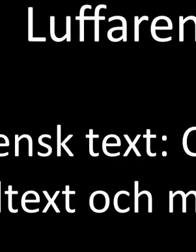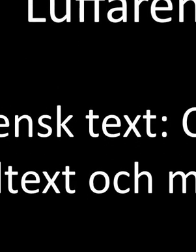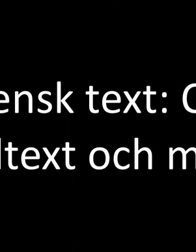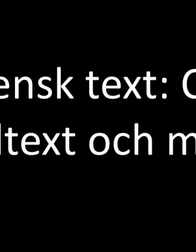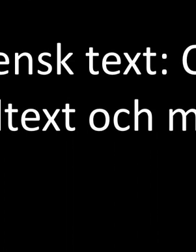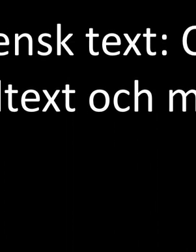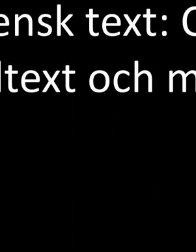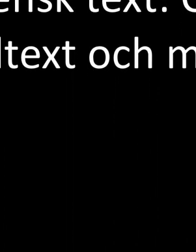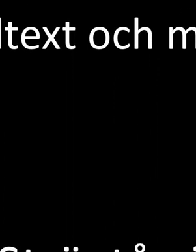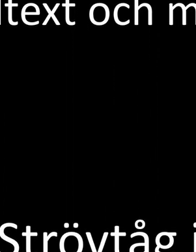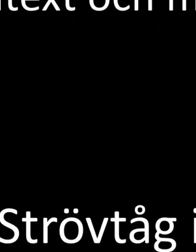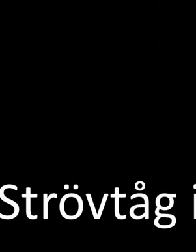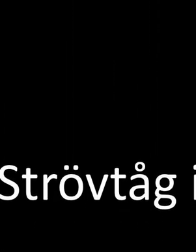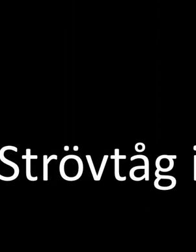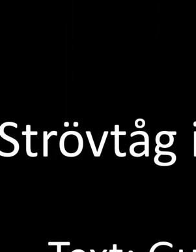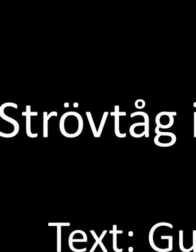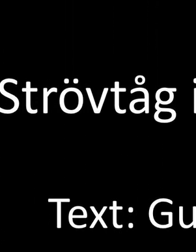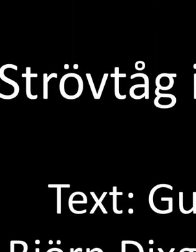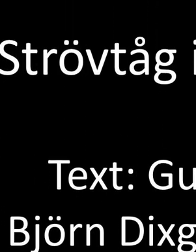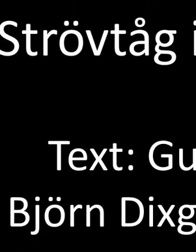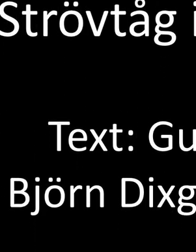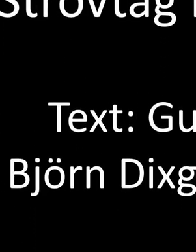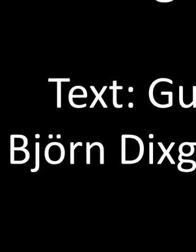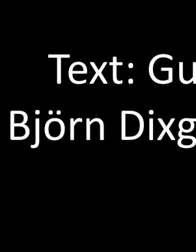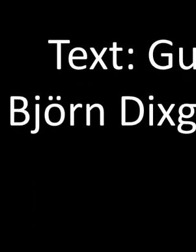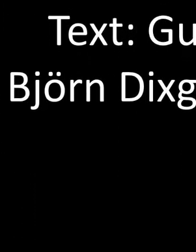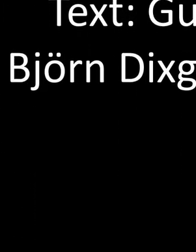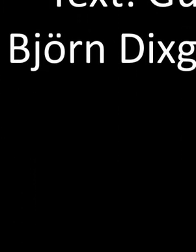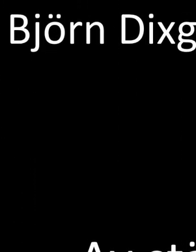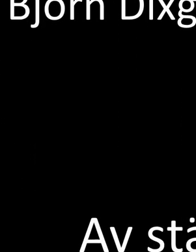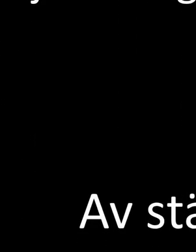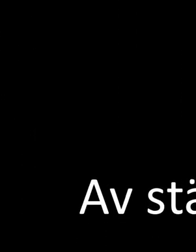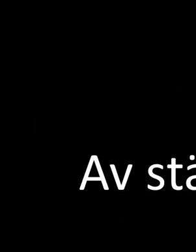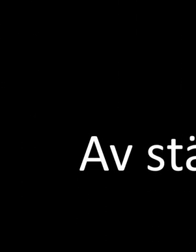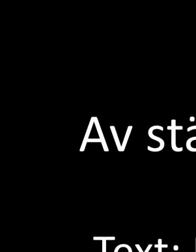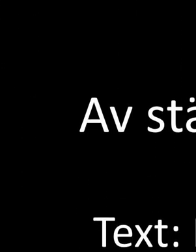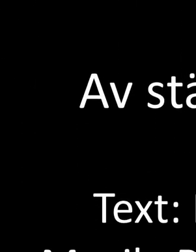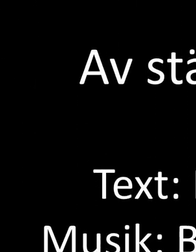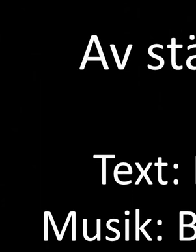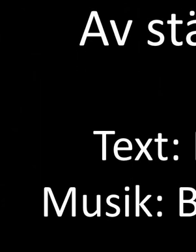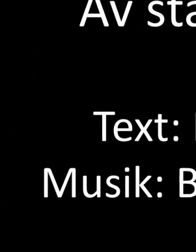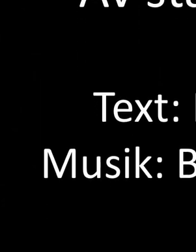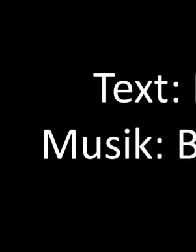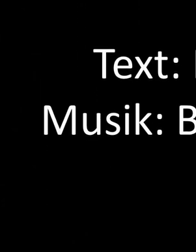mig kryper ingen för nära till.